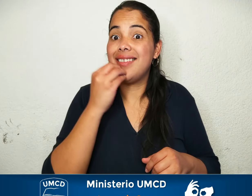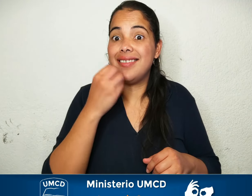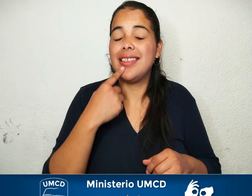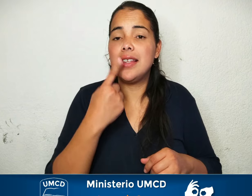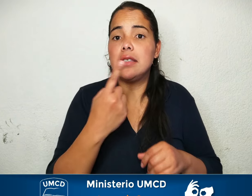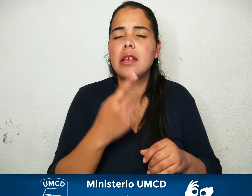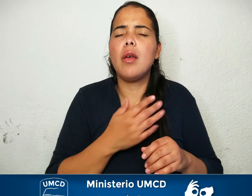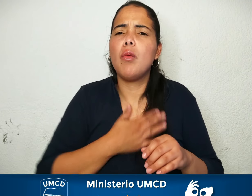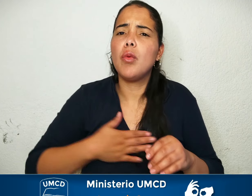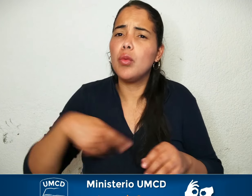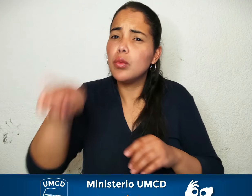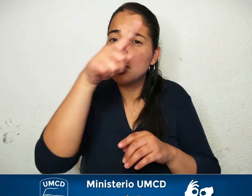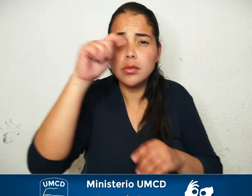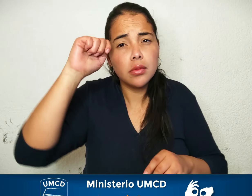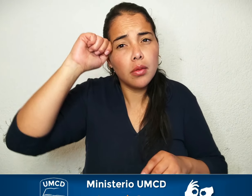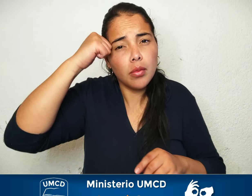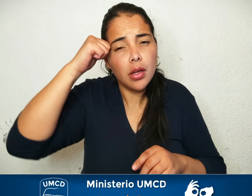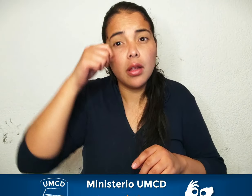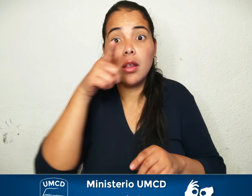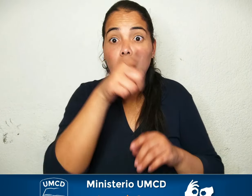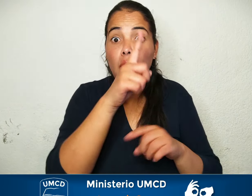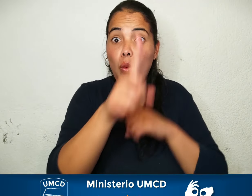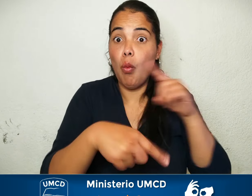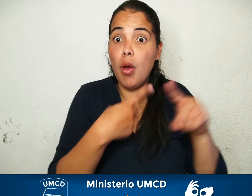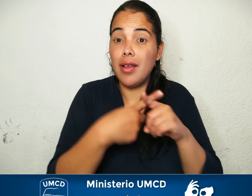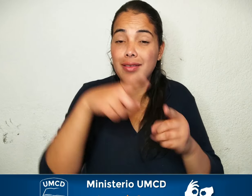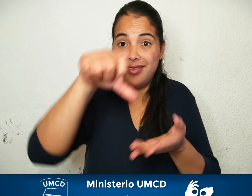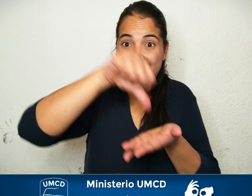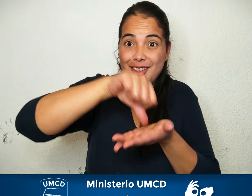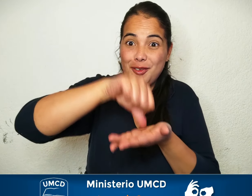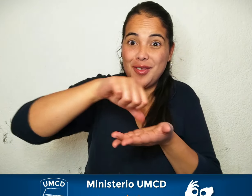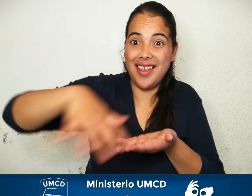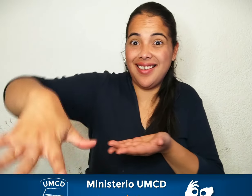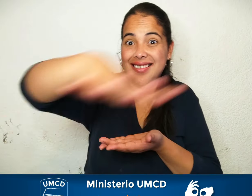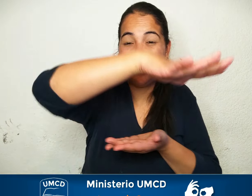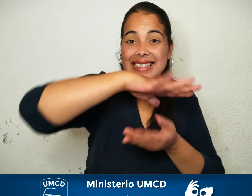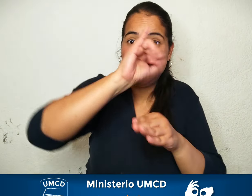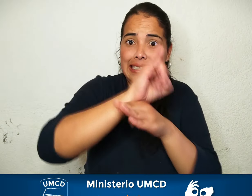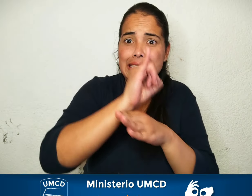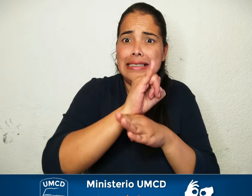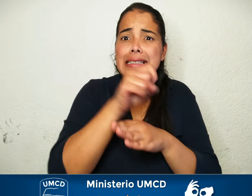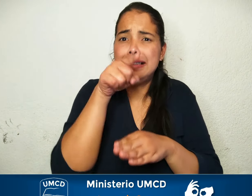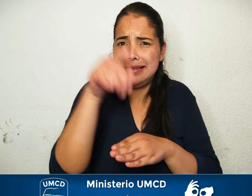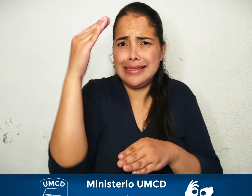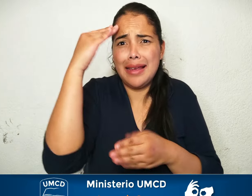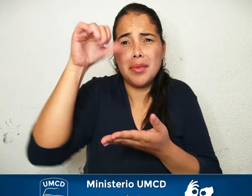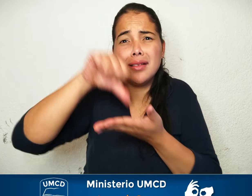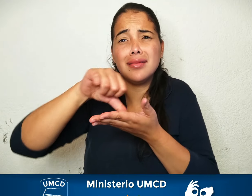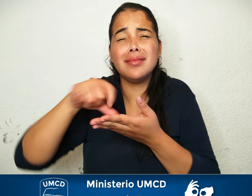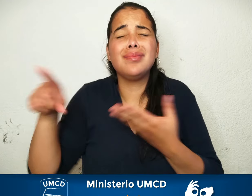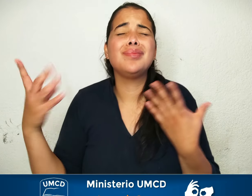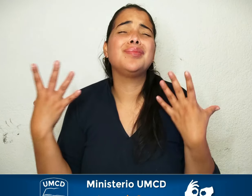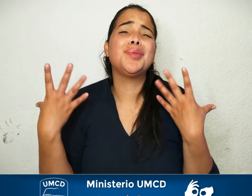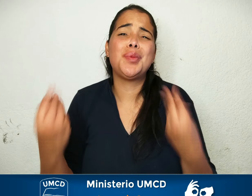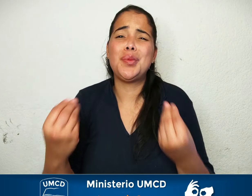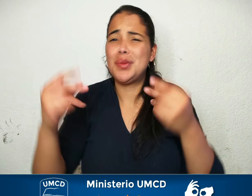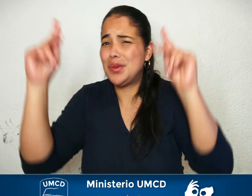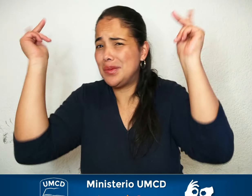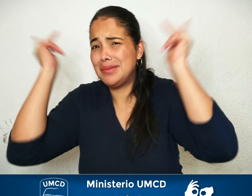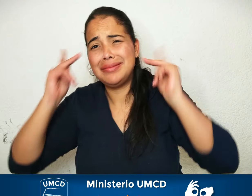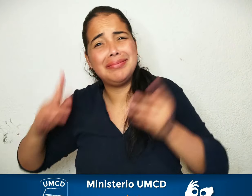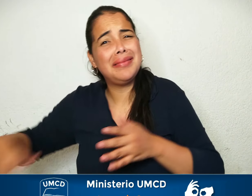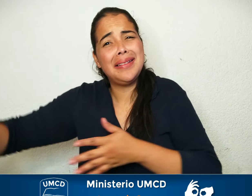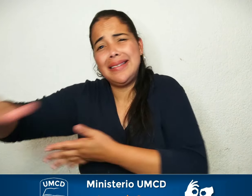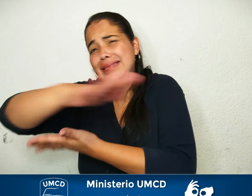contexto histórico de este pasaje. Es que la ciudad en donde se encontraba esta iglesia, la iglesia en